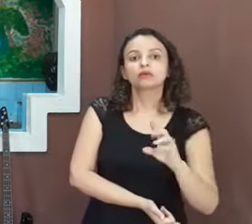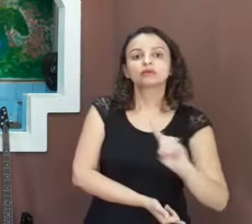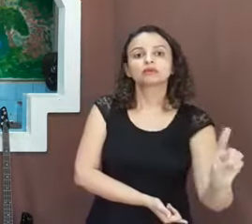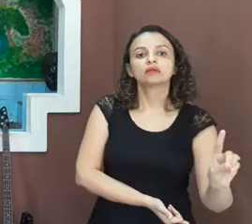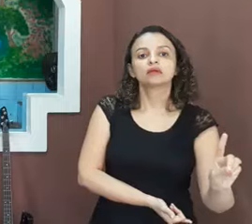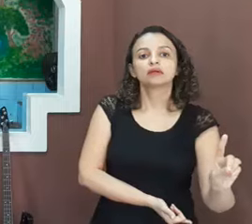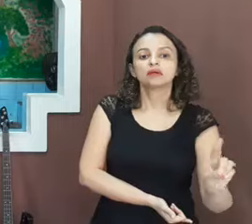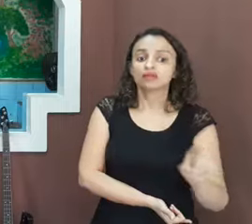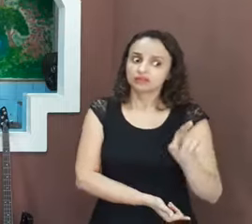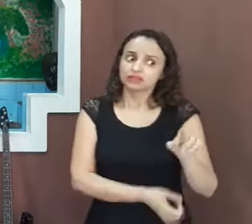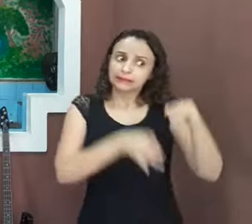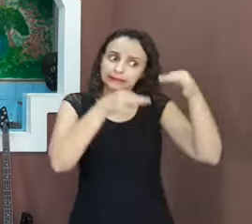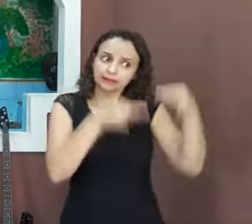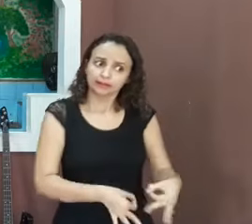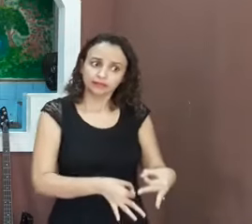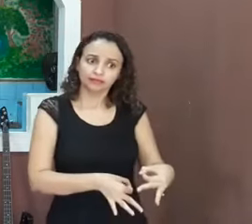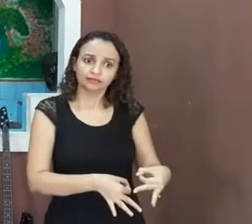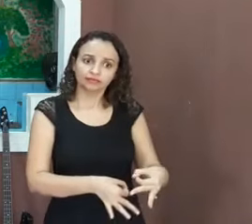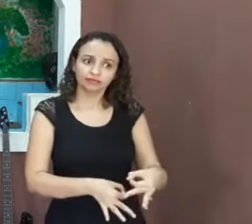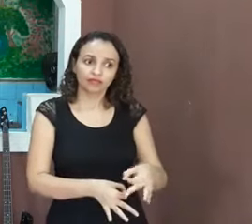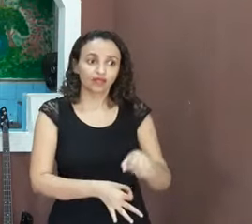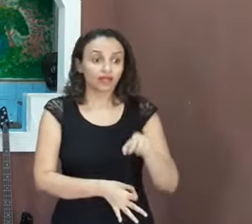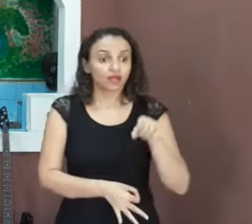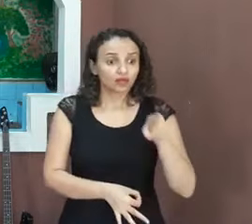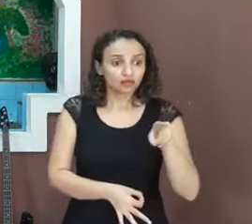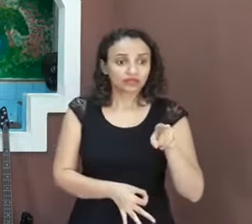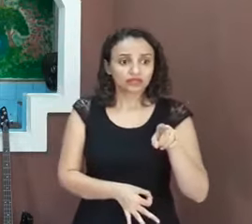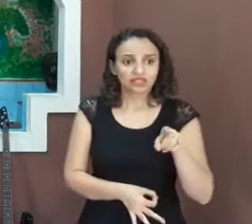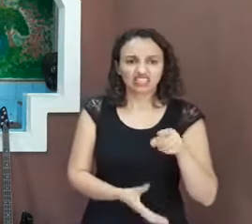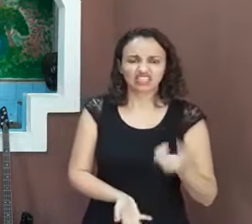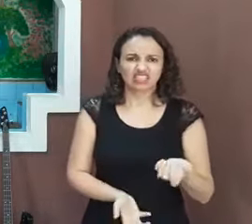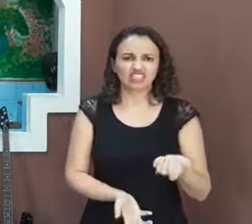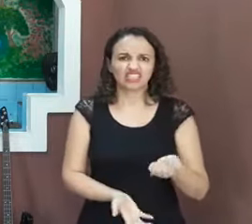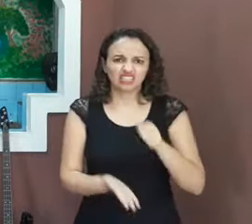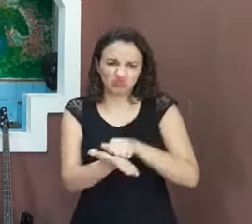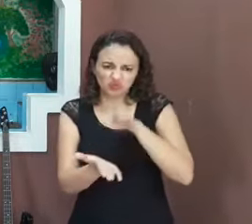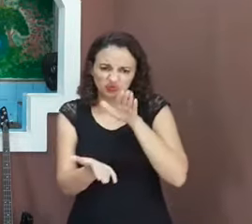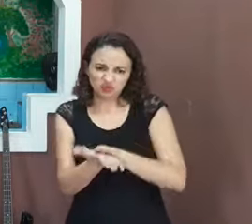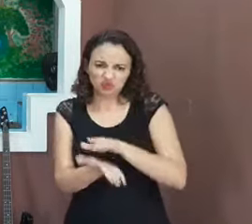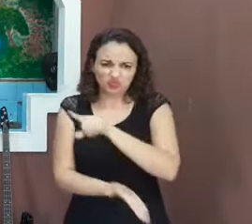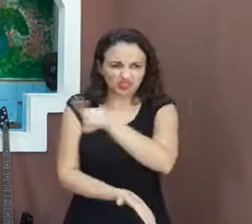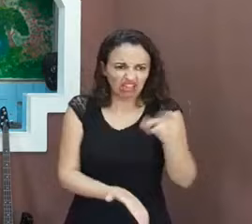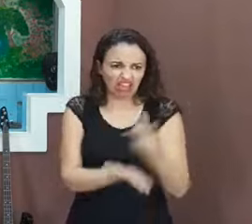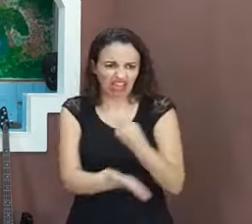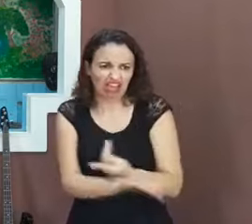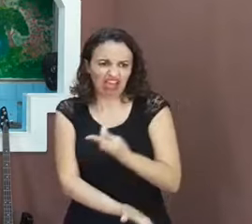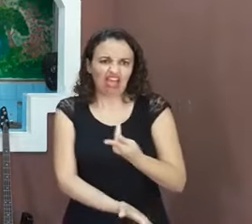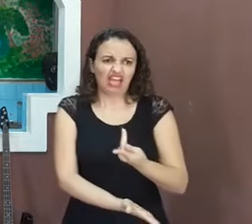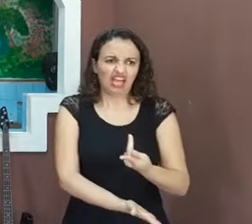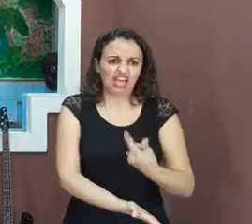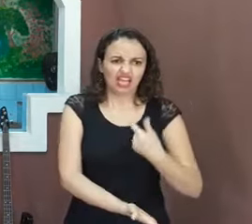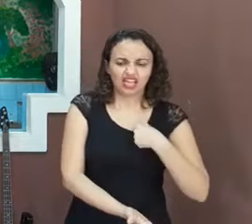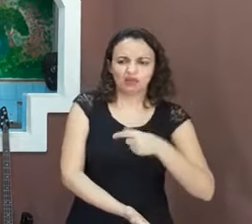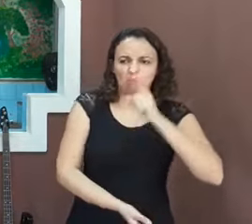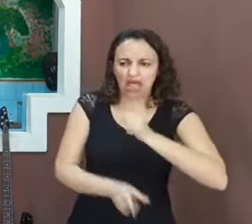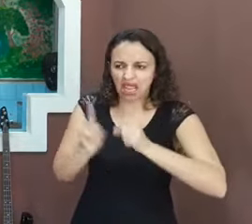Quando você acerta, você tripudia? Errado, seu pé. Agora eu posso por